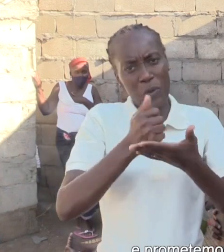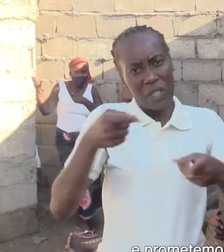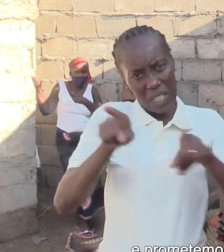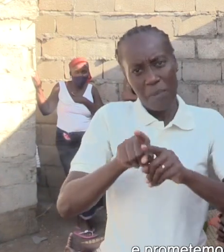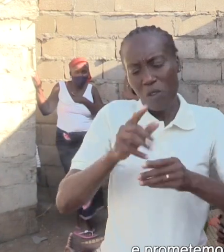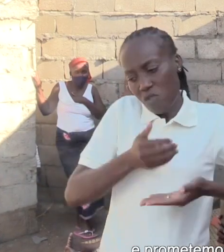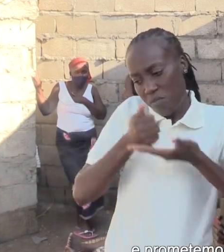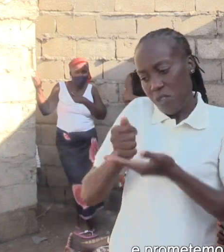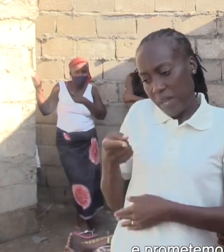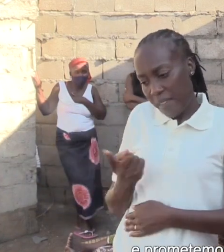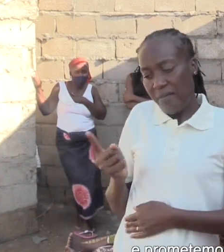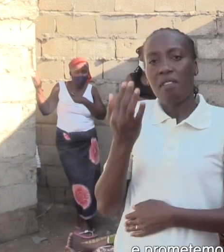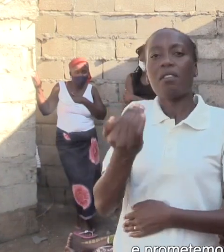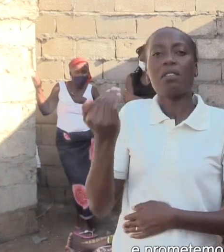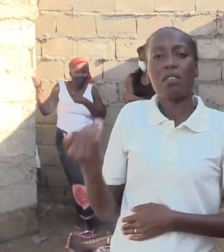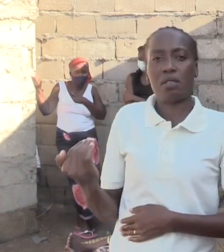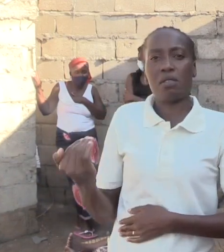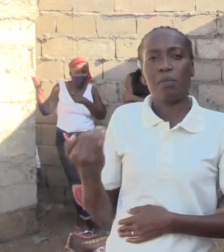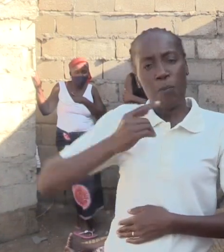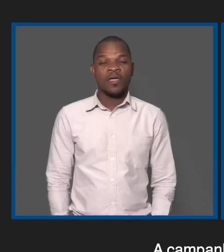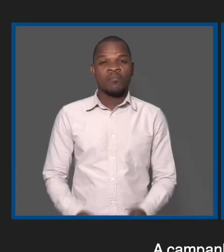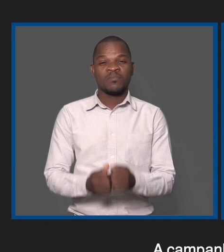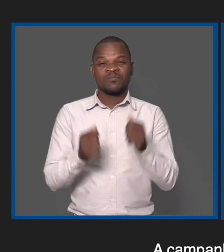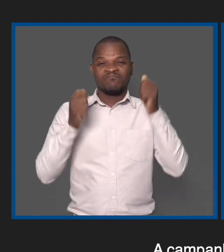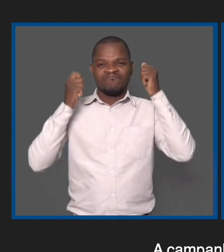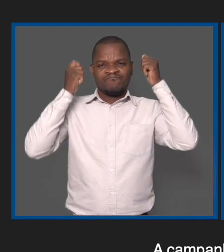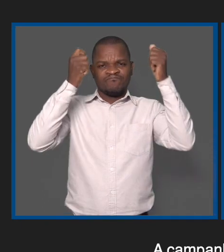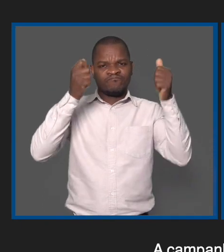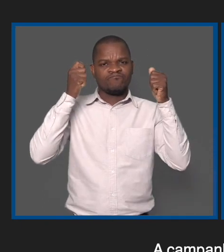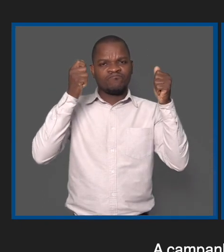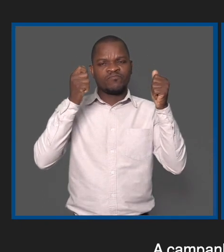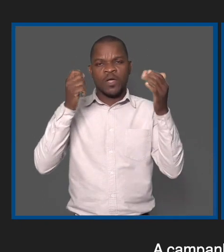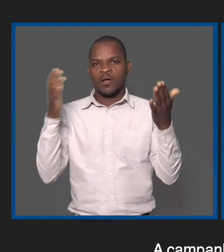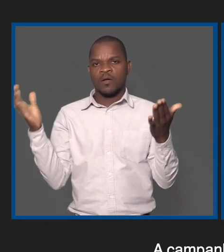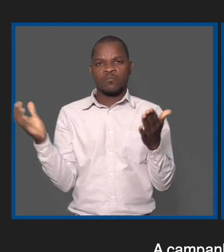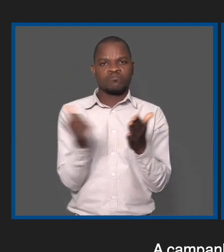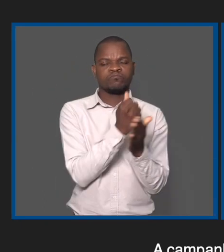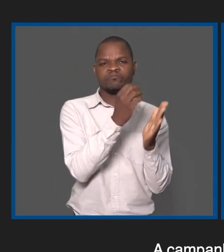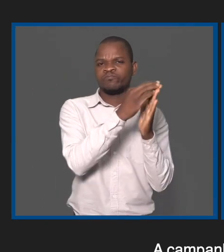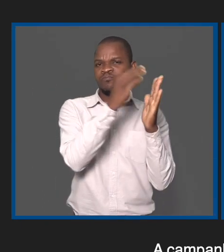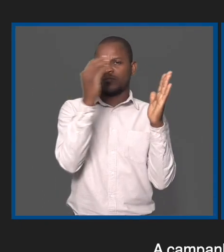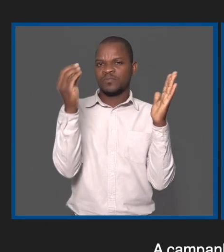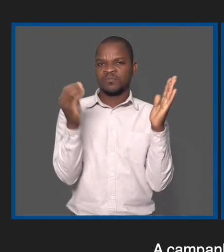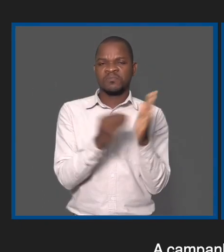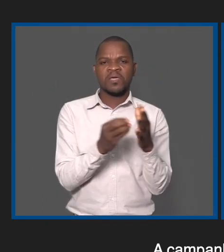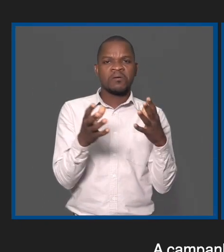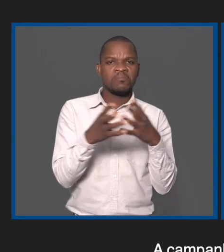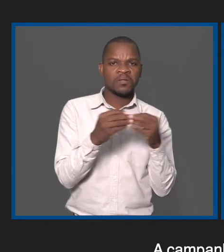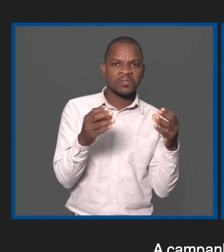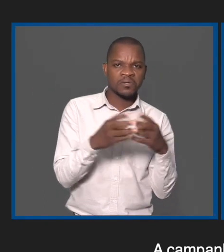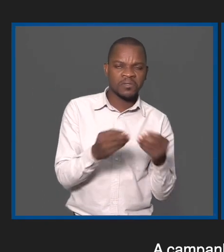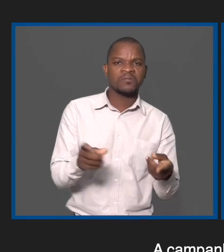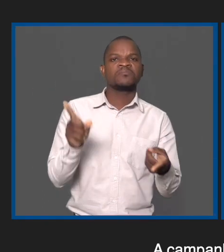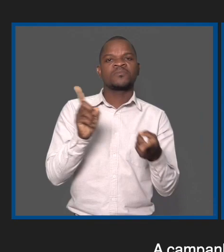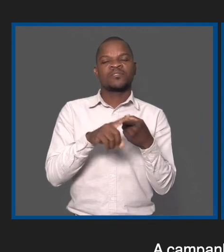fazer isso da melhor forma. A campanha resultou na criação de diversos bens entre